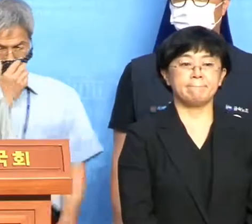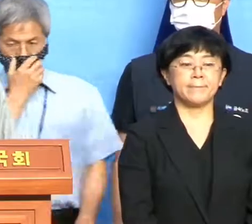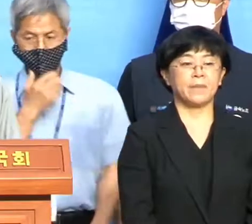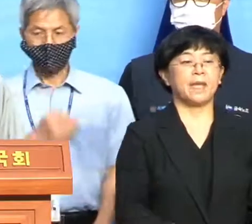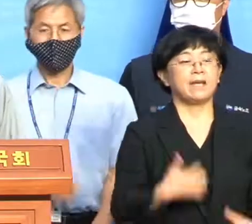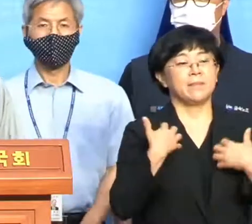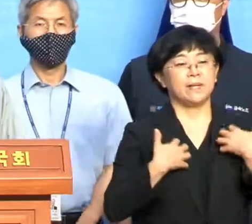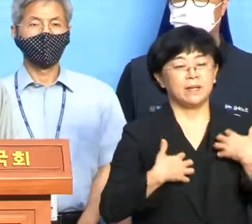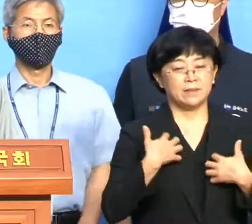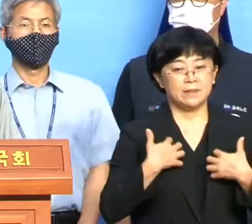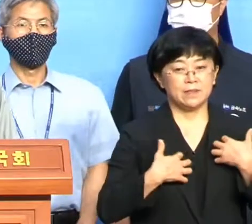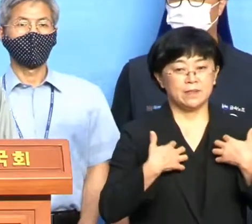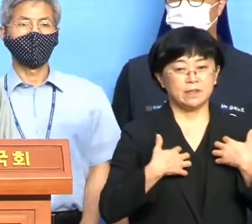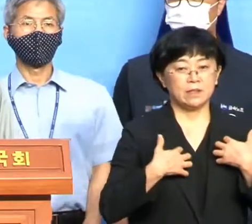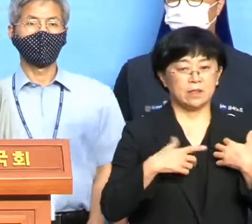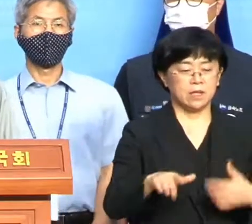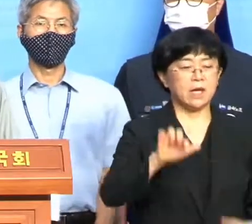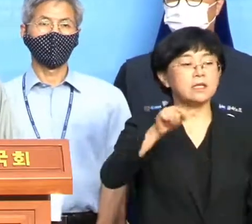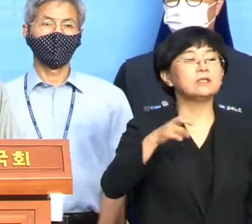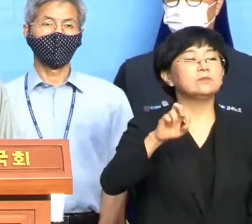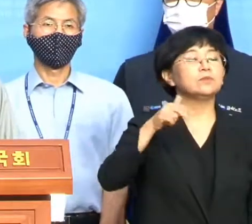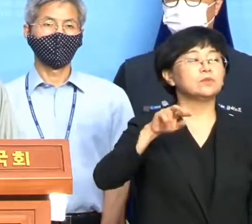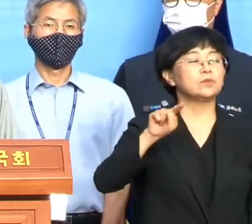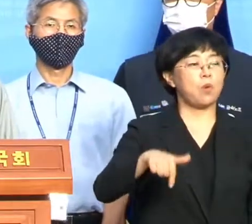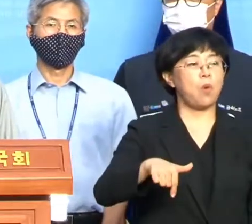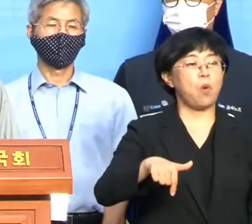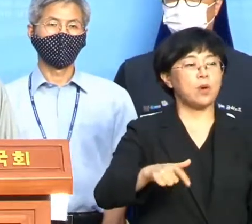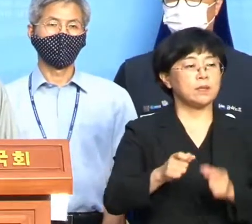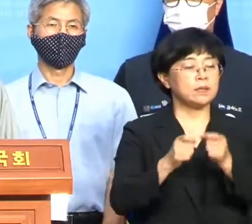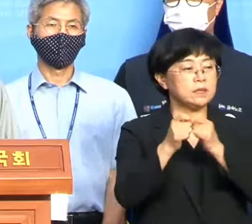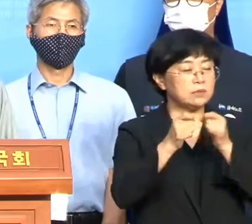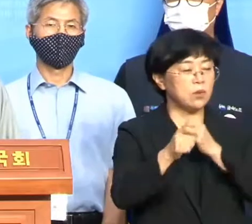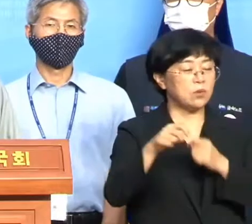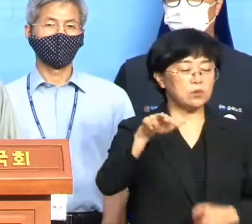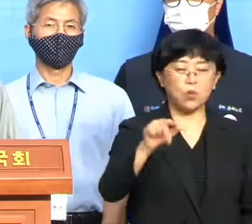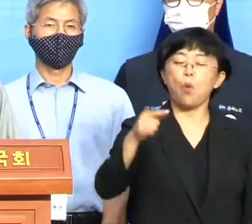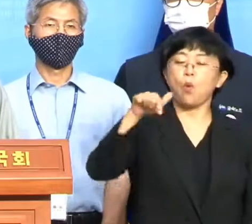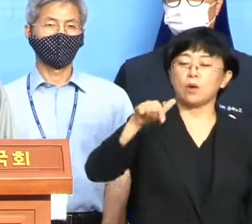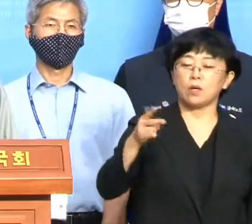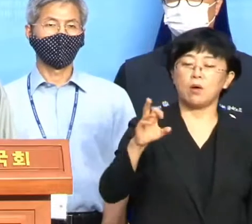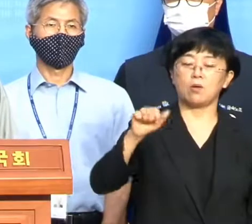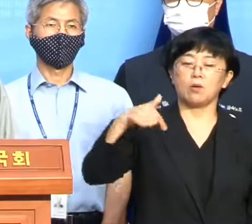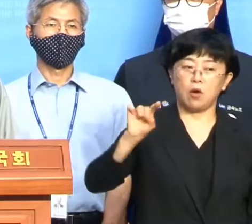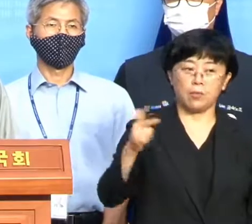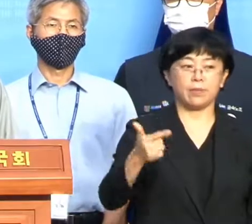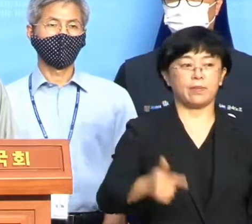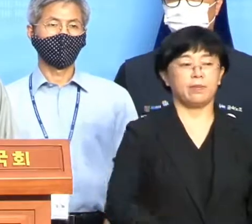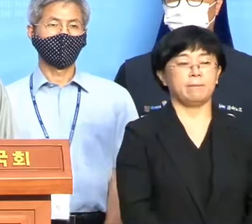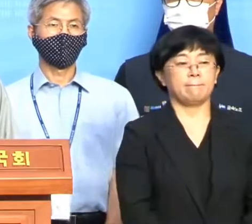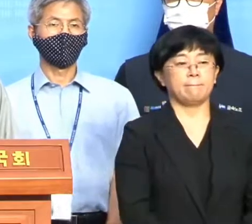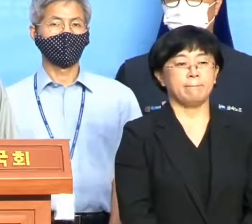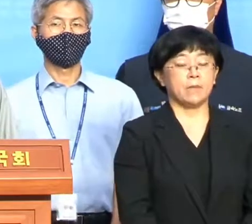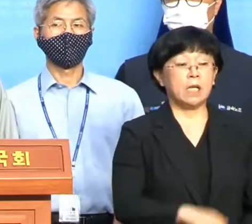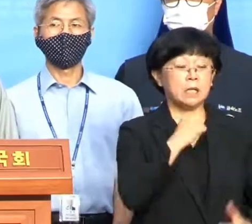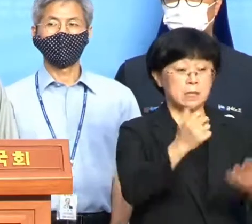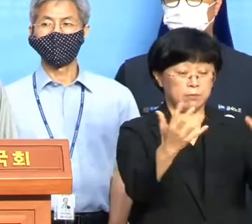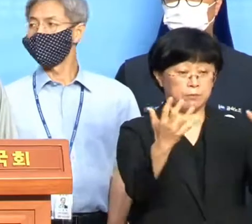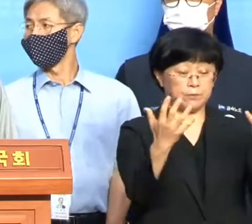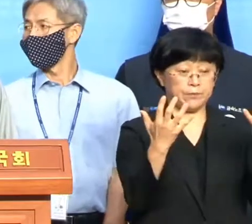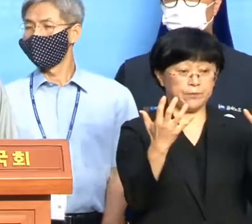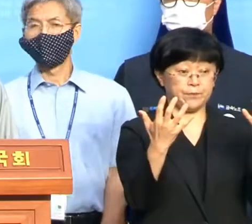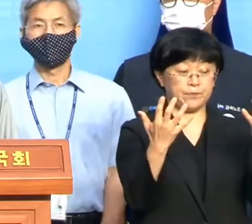예 반갑습니다 전국 음식 노동조합 현대중공업 치 구치부 장 조개 글입니다 기자 2개를